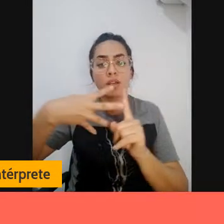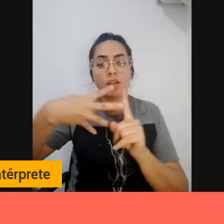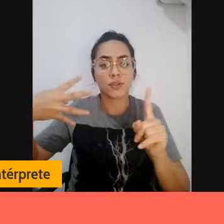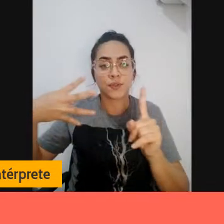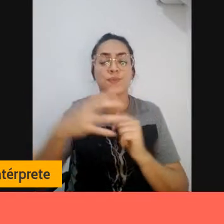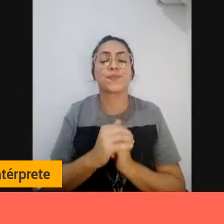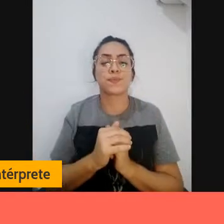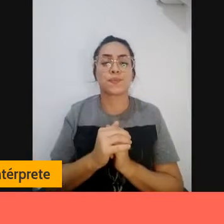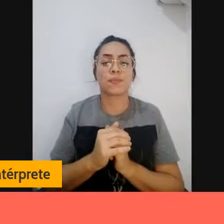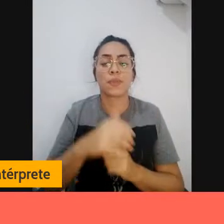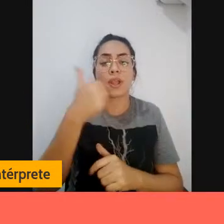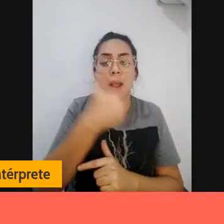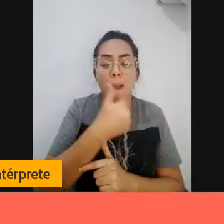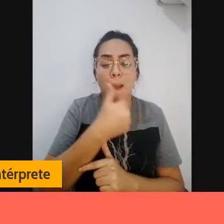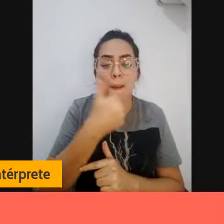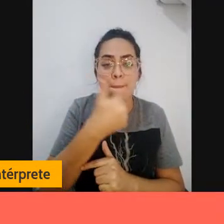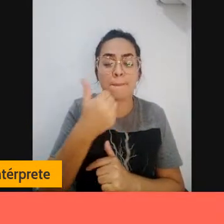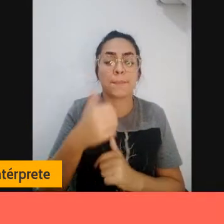Primeiro,